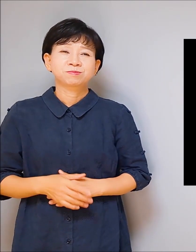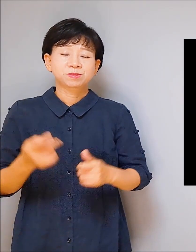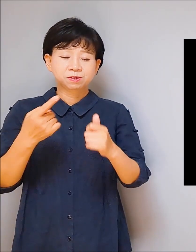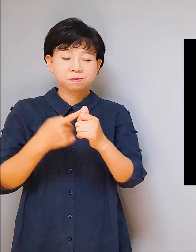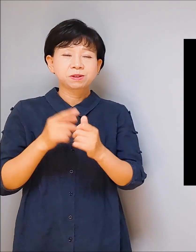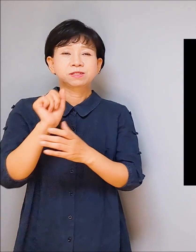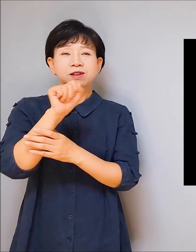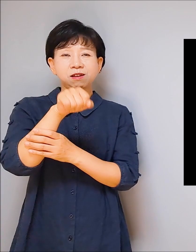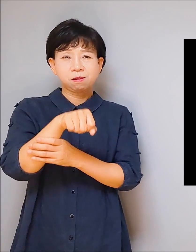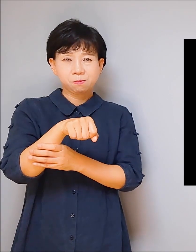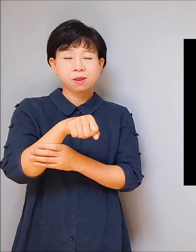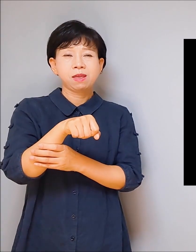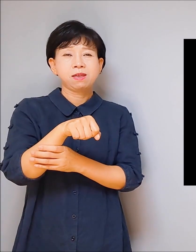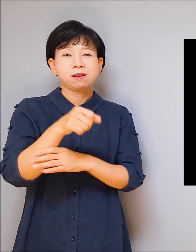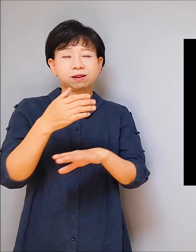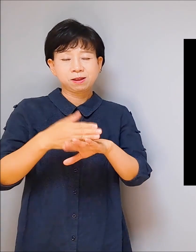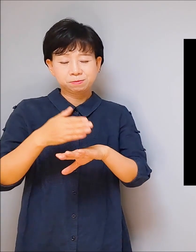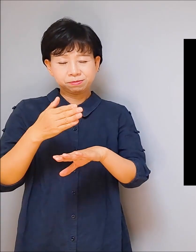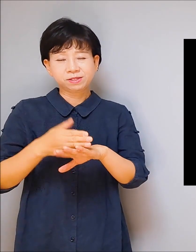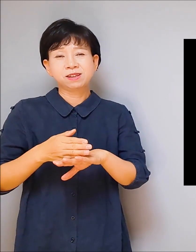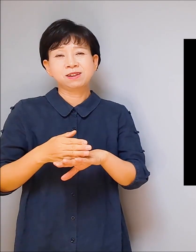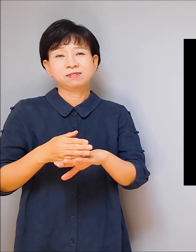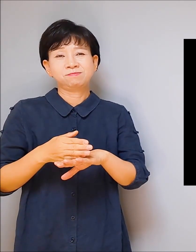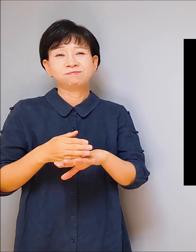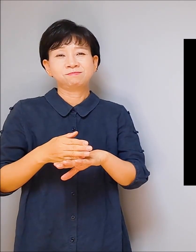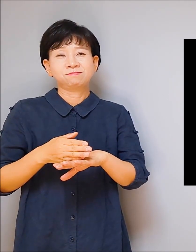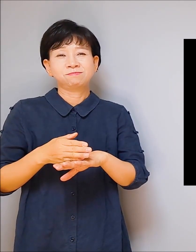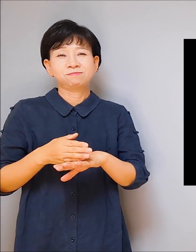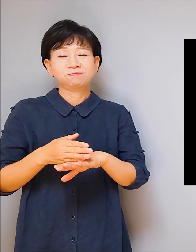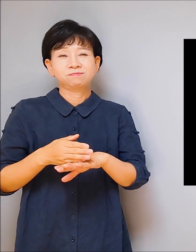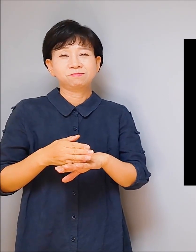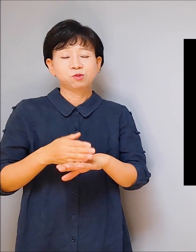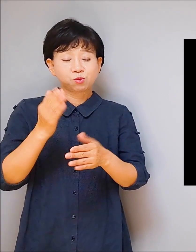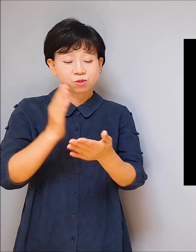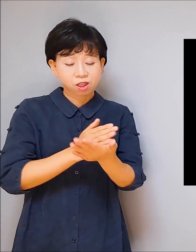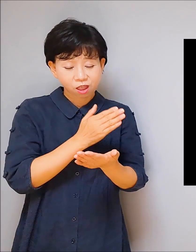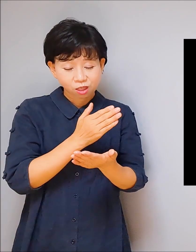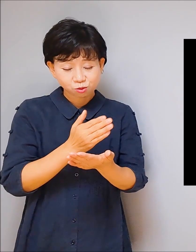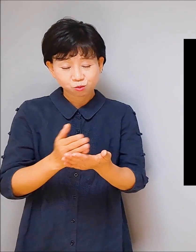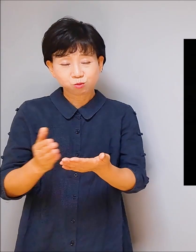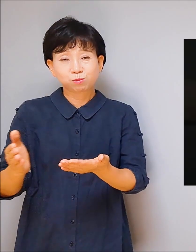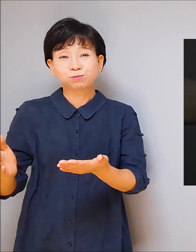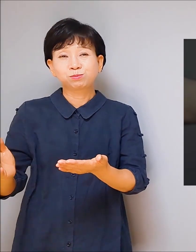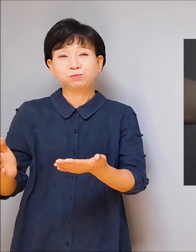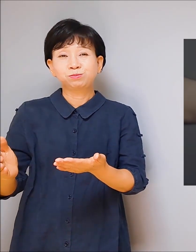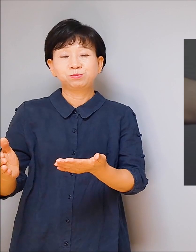첫 열매, 감사, 나눔.